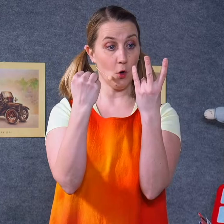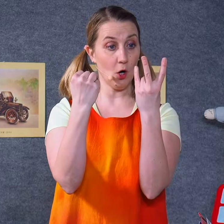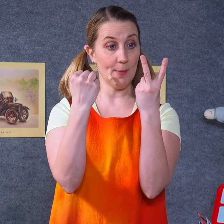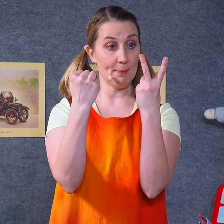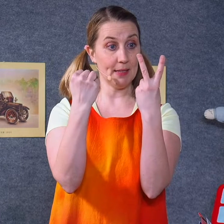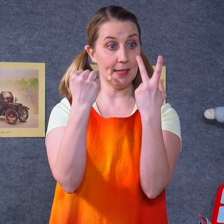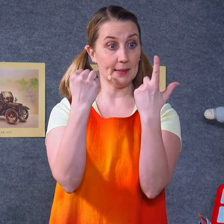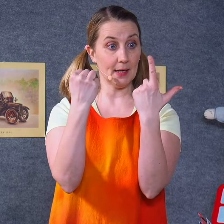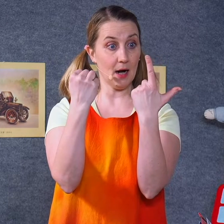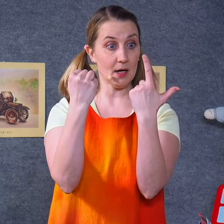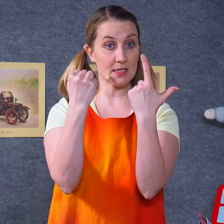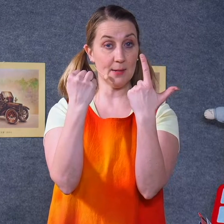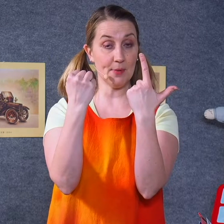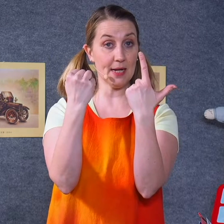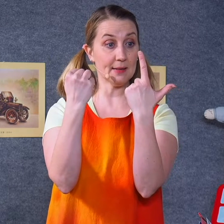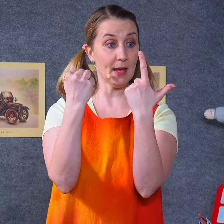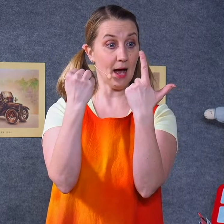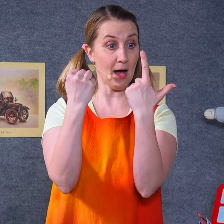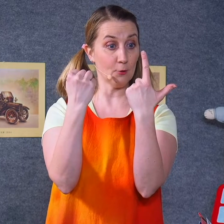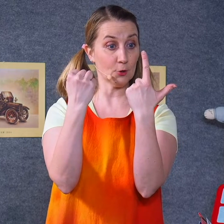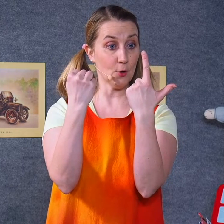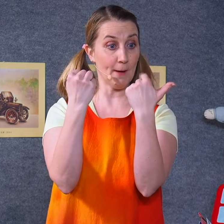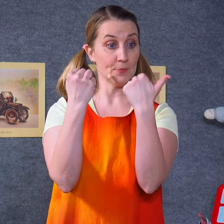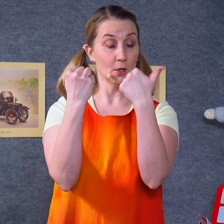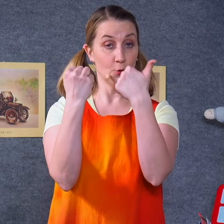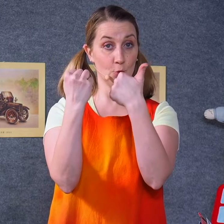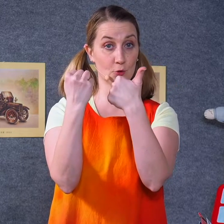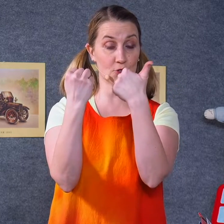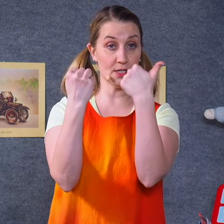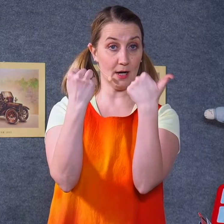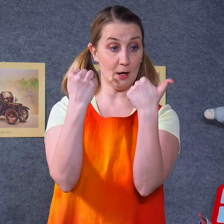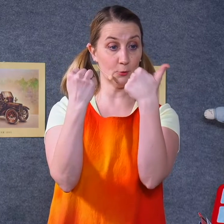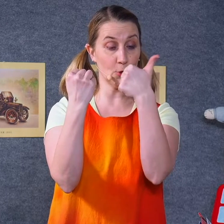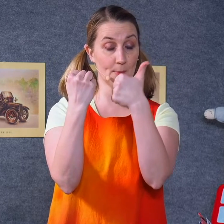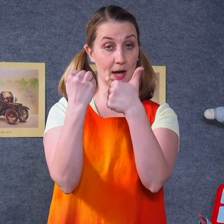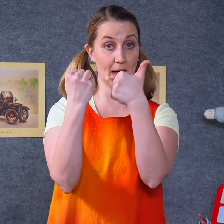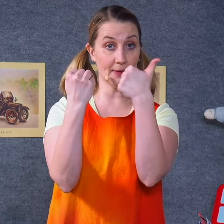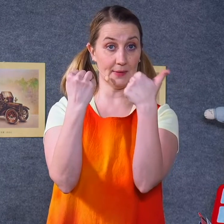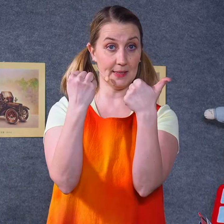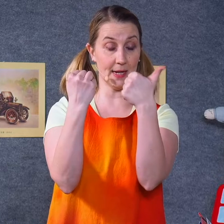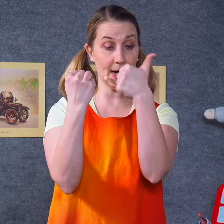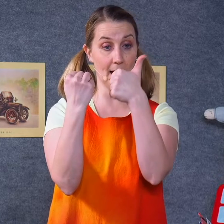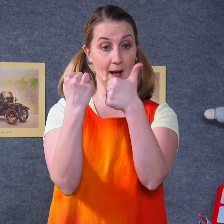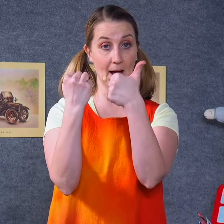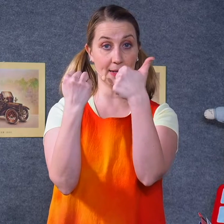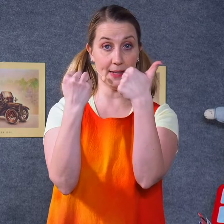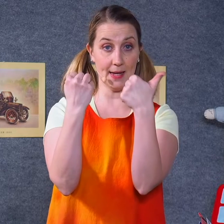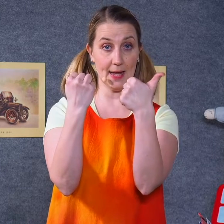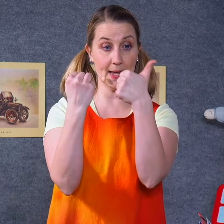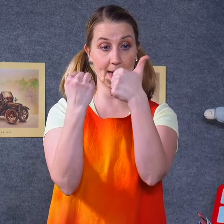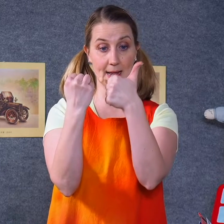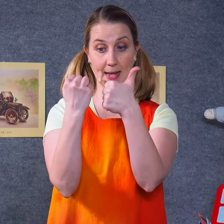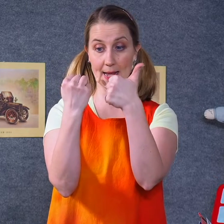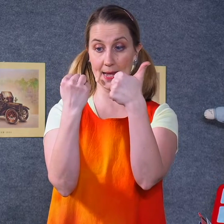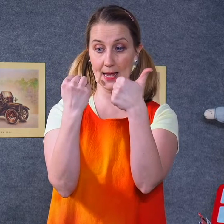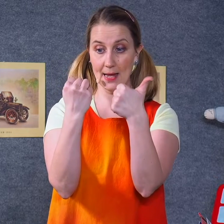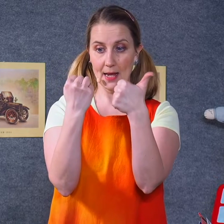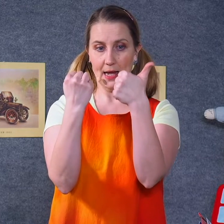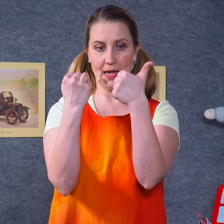3 pientä, 2 pientä autoa, 1 auto maantiellä ajelee. Hei, nyt